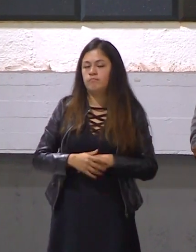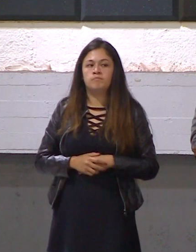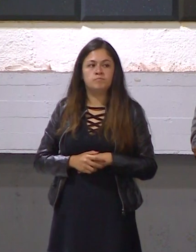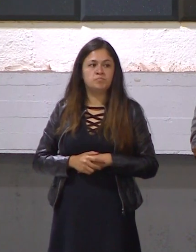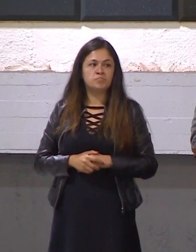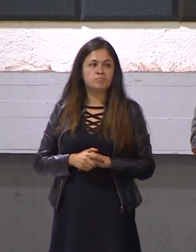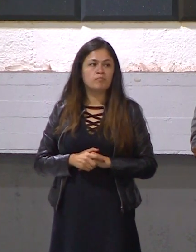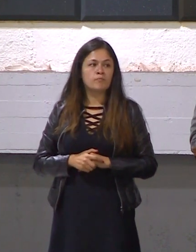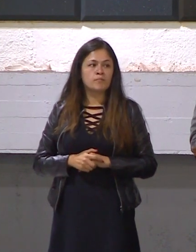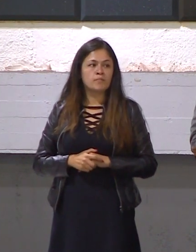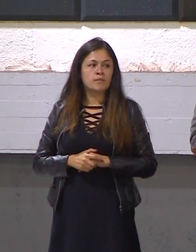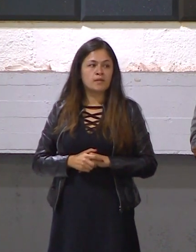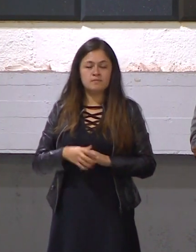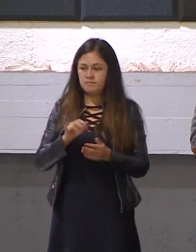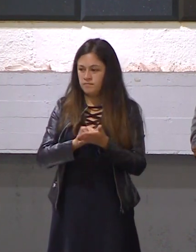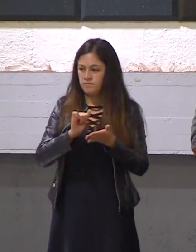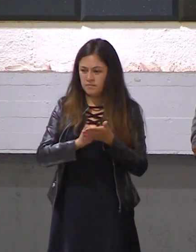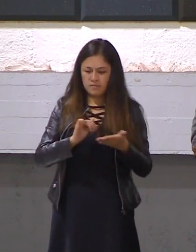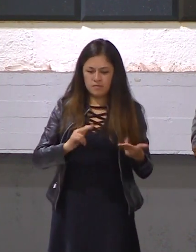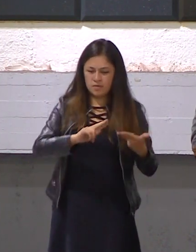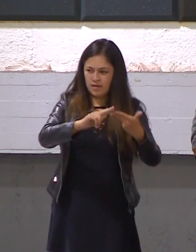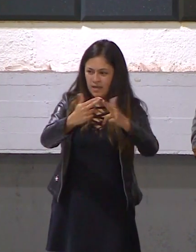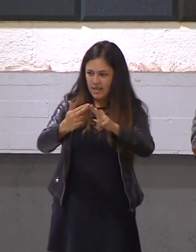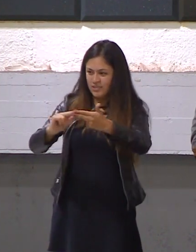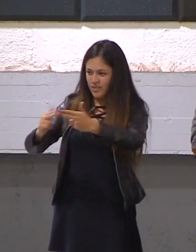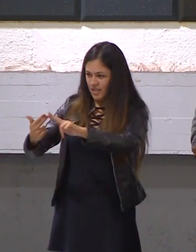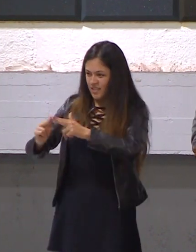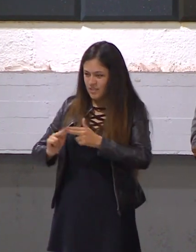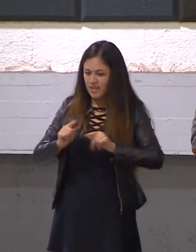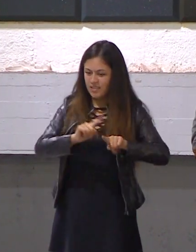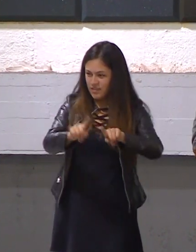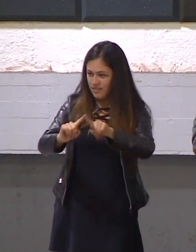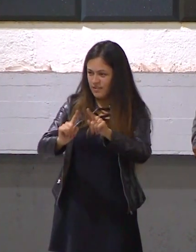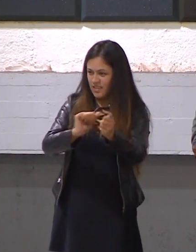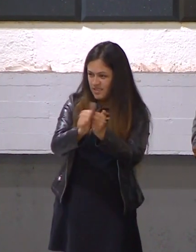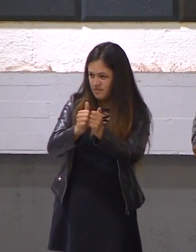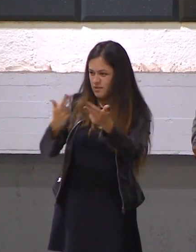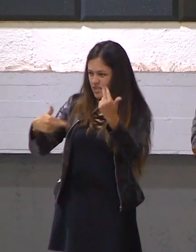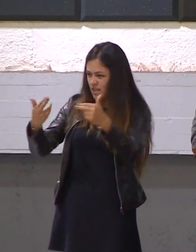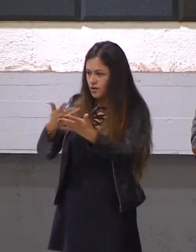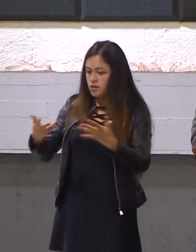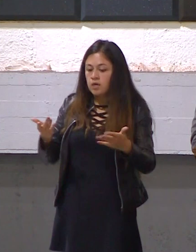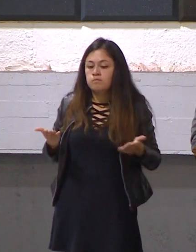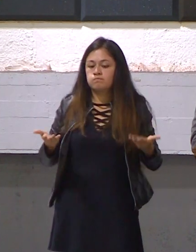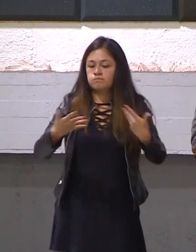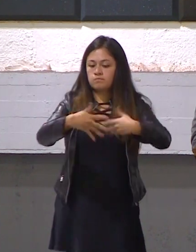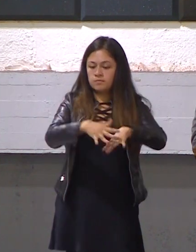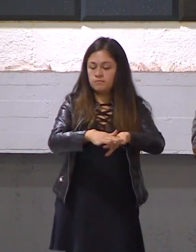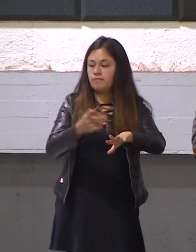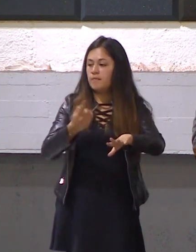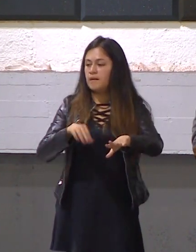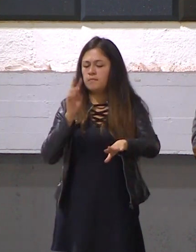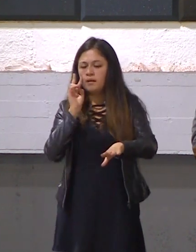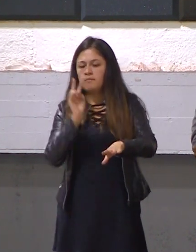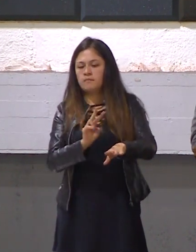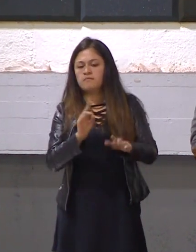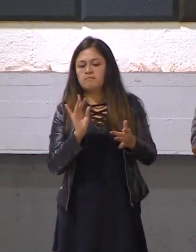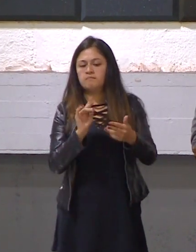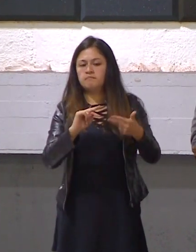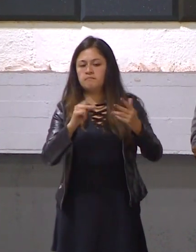en este entrecruzamiento participan también las miradas que se hacen desde las perspectivas de la educación